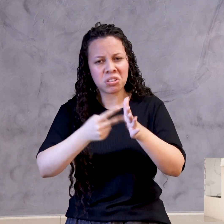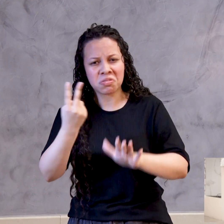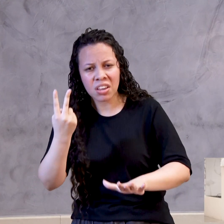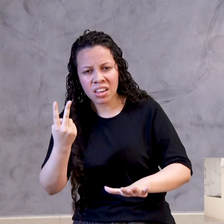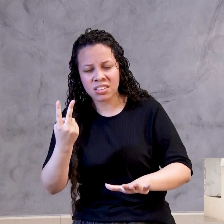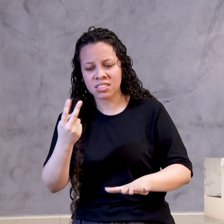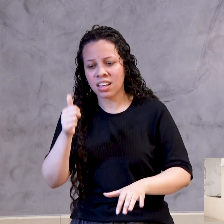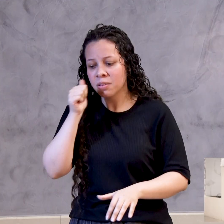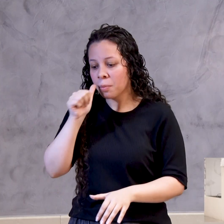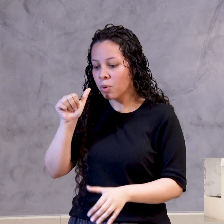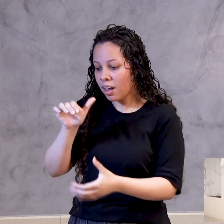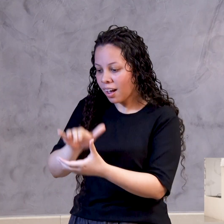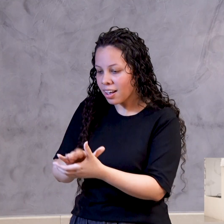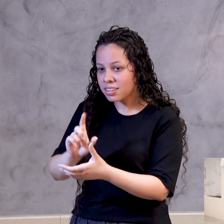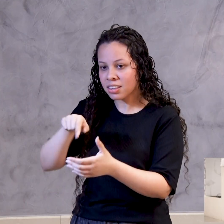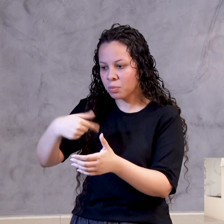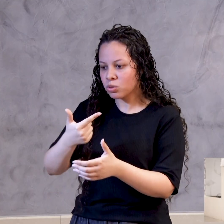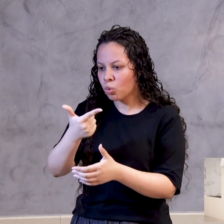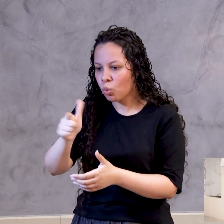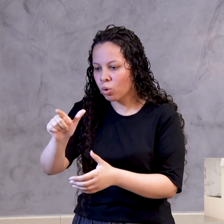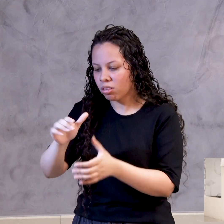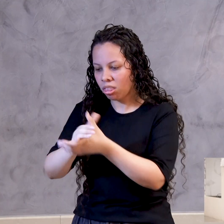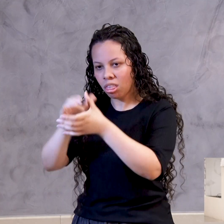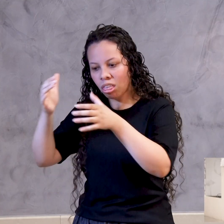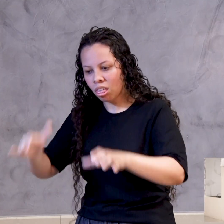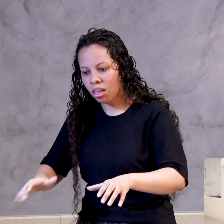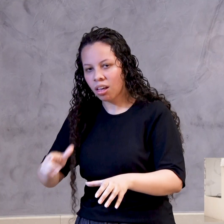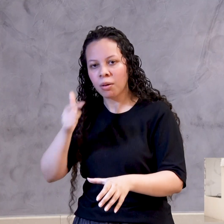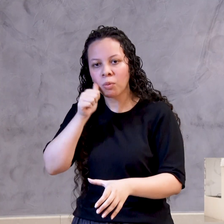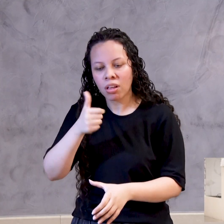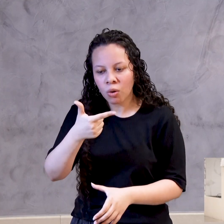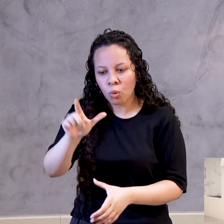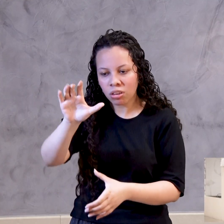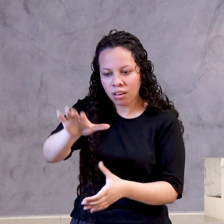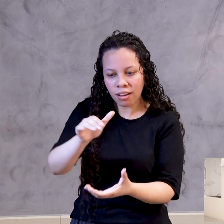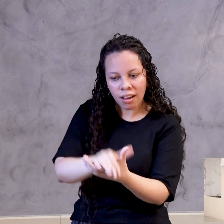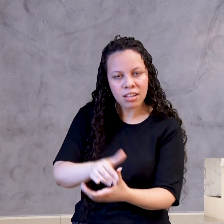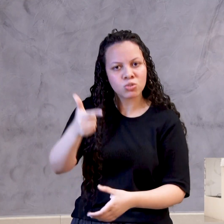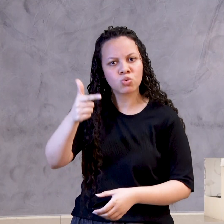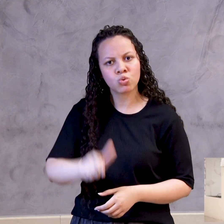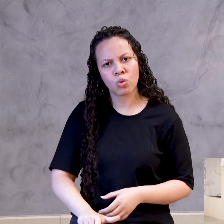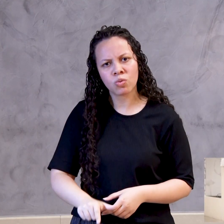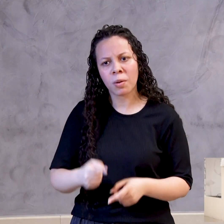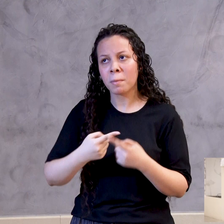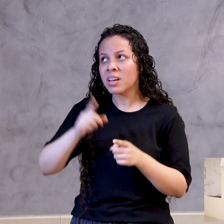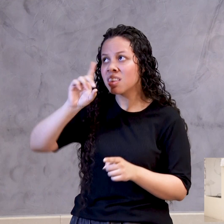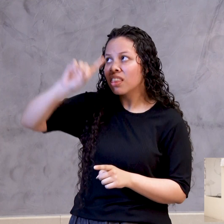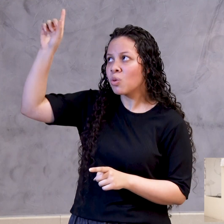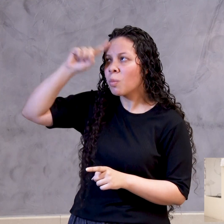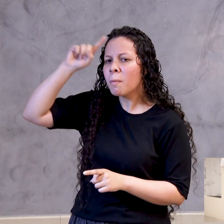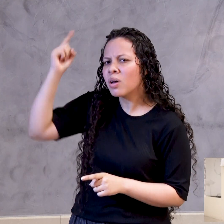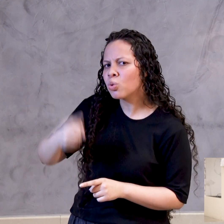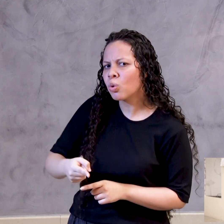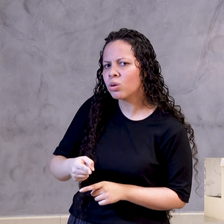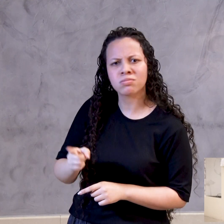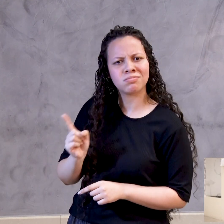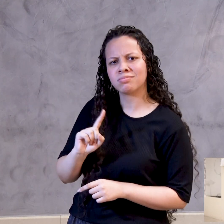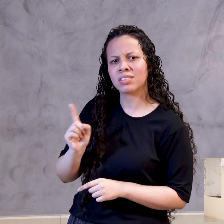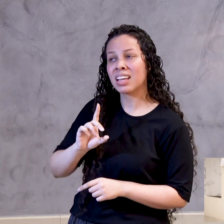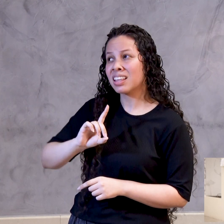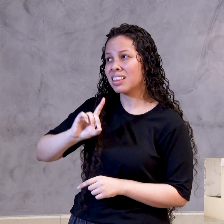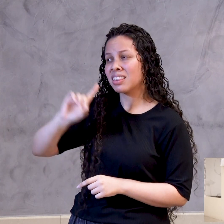da igreja, casar com uma outra, o Senhor mandou. Deus nunca mandou isso. Deus não aprova